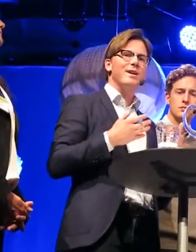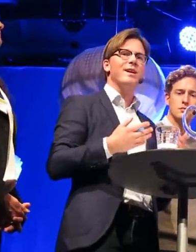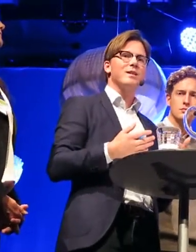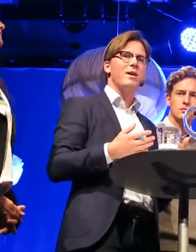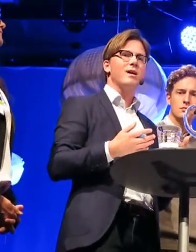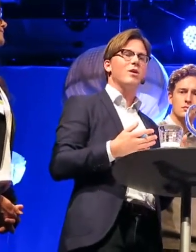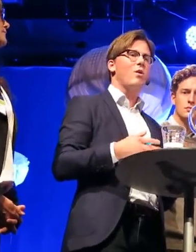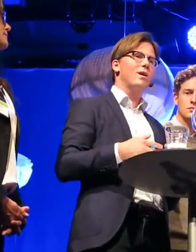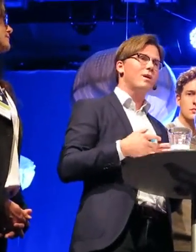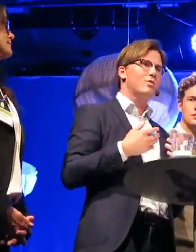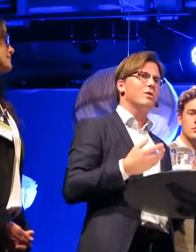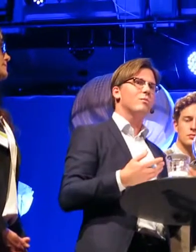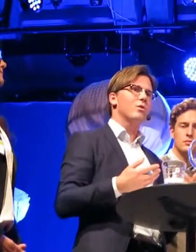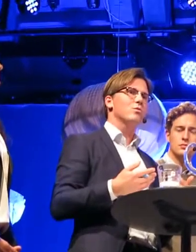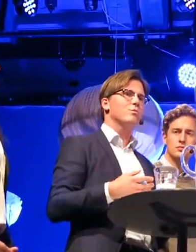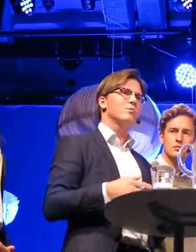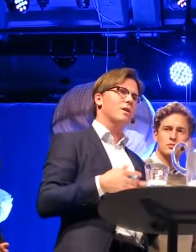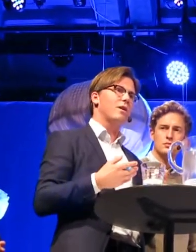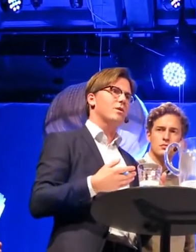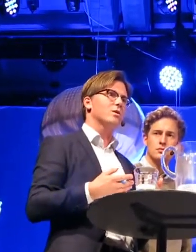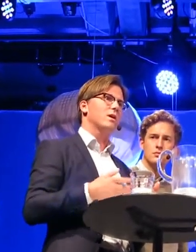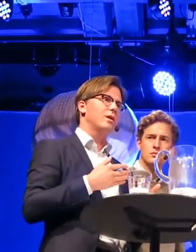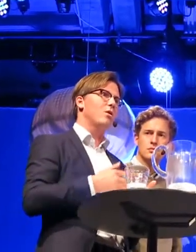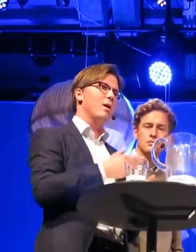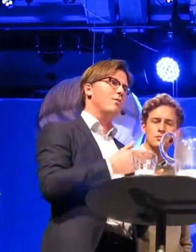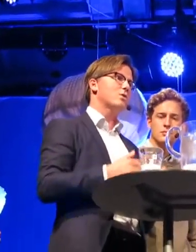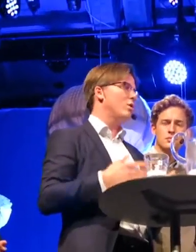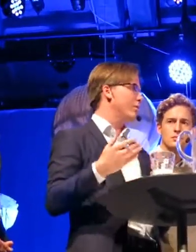regering måste regera Sverige. Har vi en energikommission så måste man